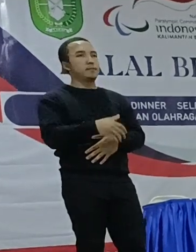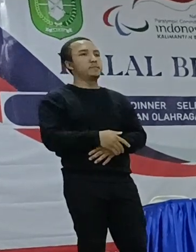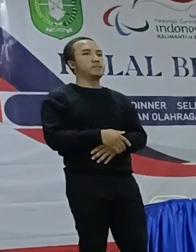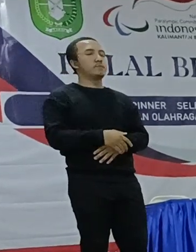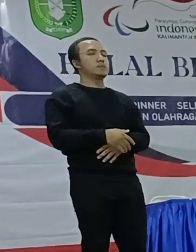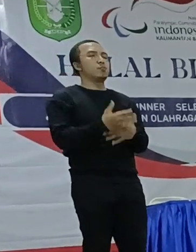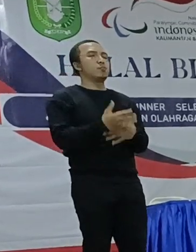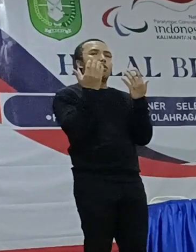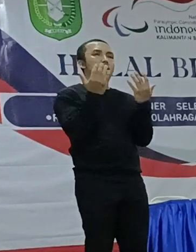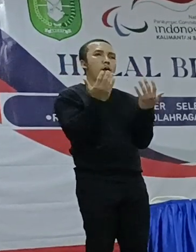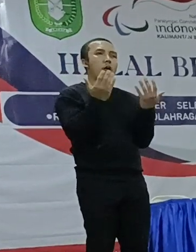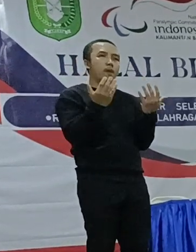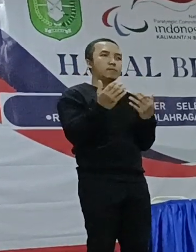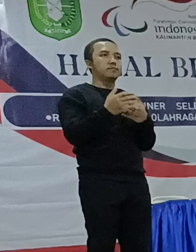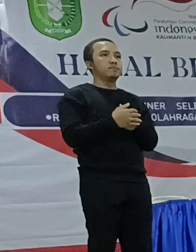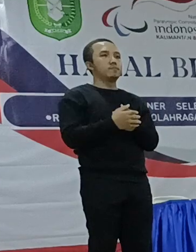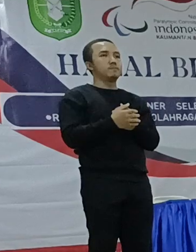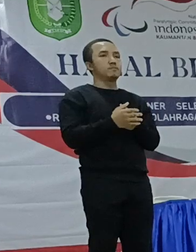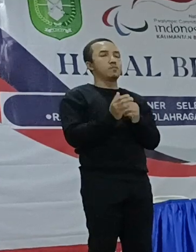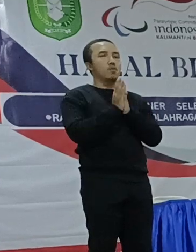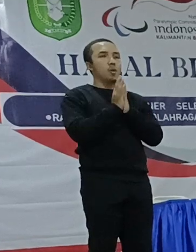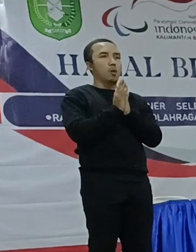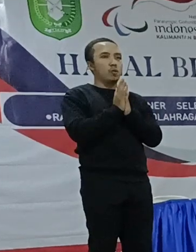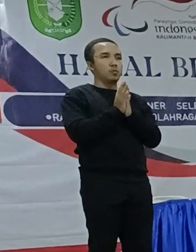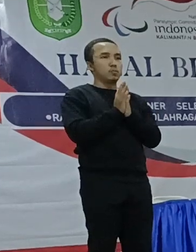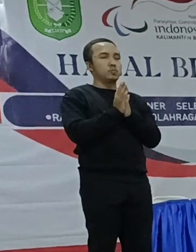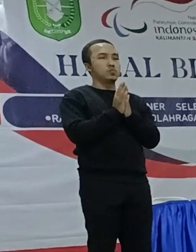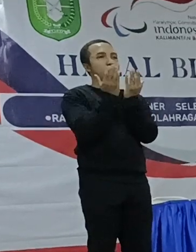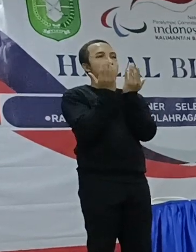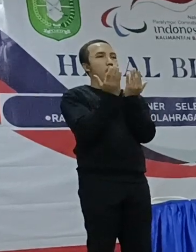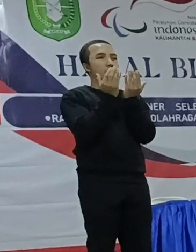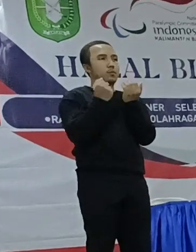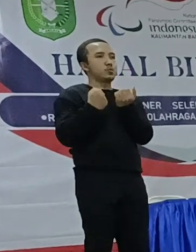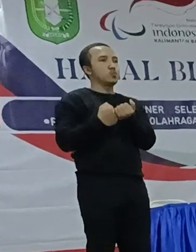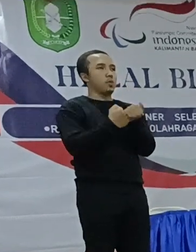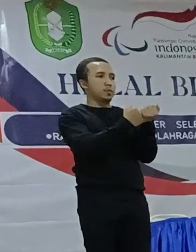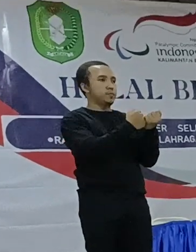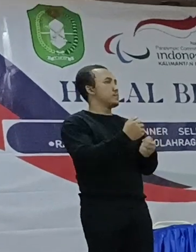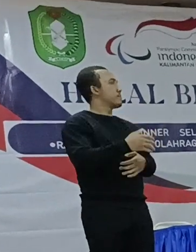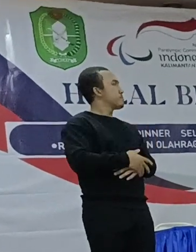mohon doa dan dukungannya. Oh, Ibu, terima kasih. Assalamualaikum warahmatullahi wabarakatuh.